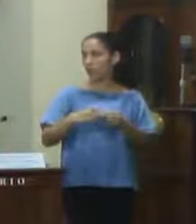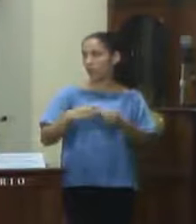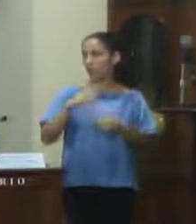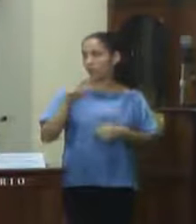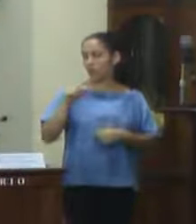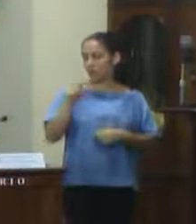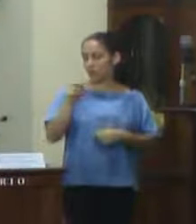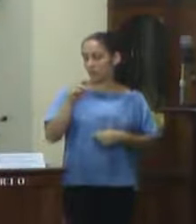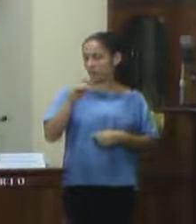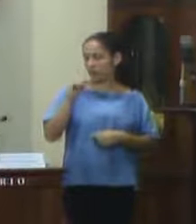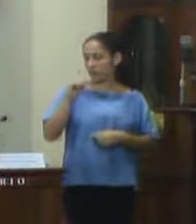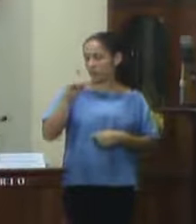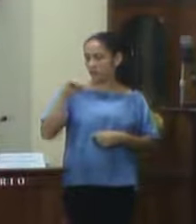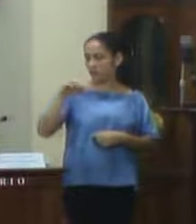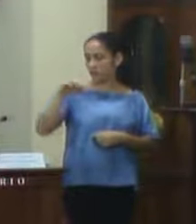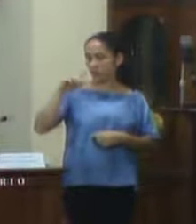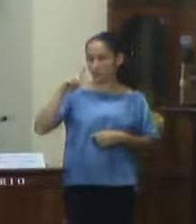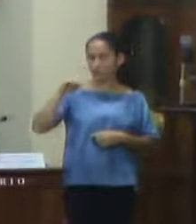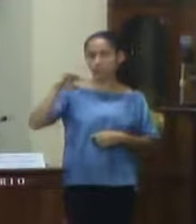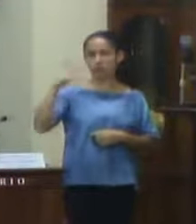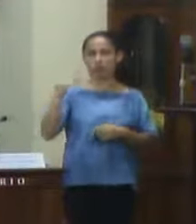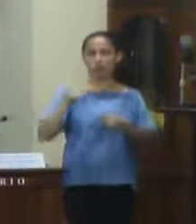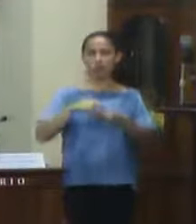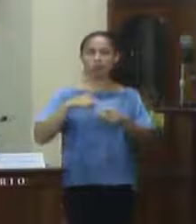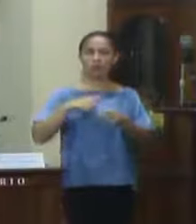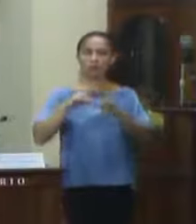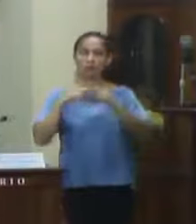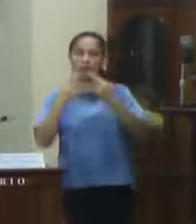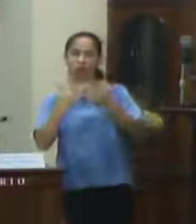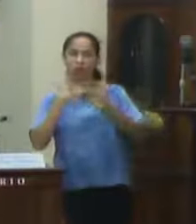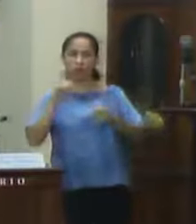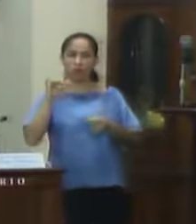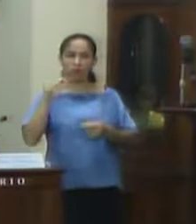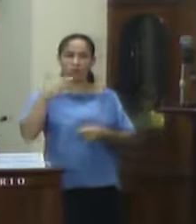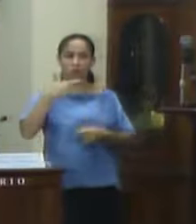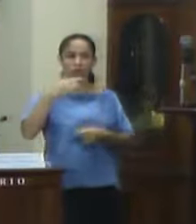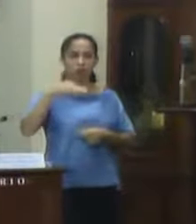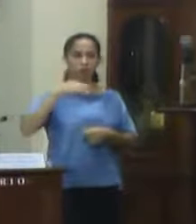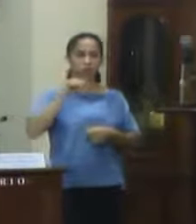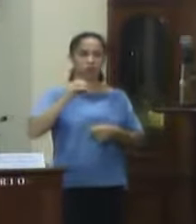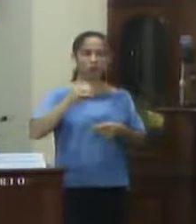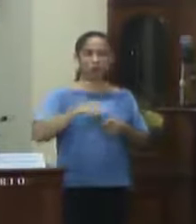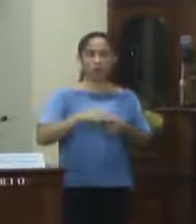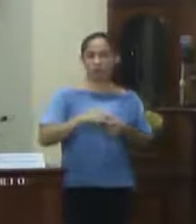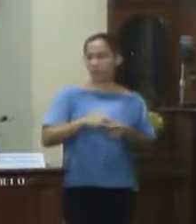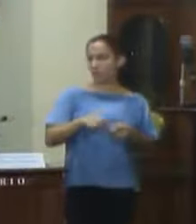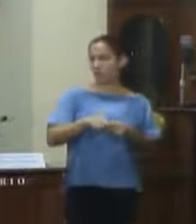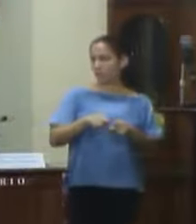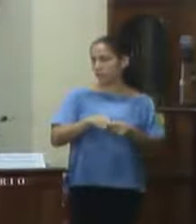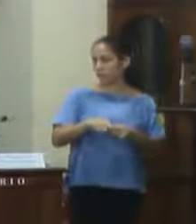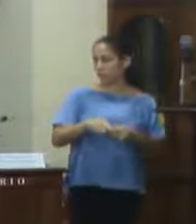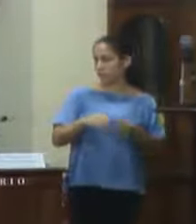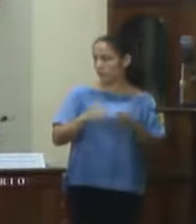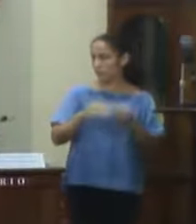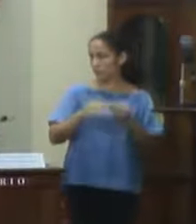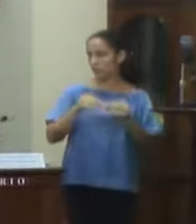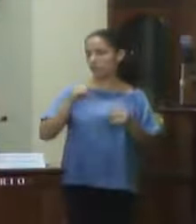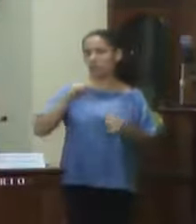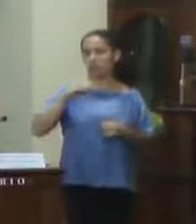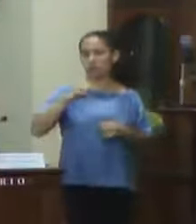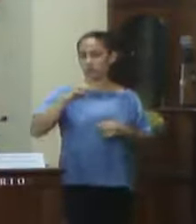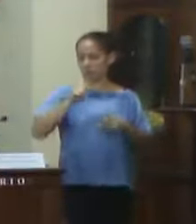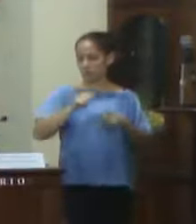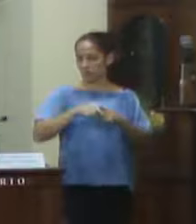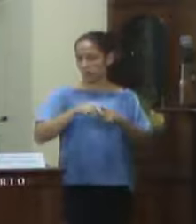referente à reunião itinerante realizada naquela comunidade no dia 2 de maio. Também um pedido do INEA,